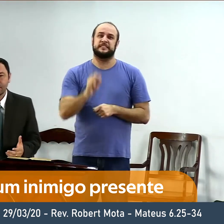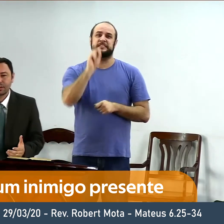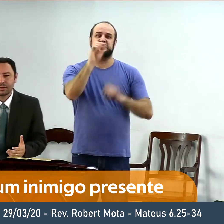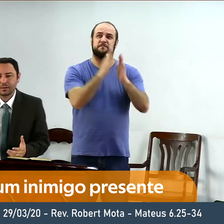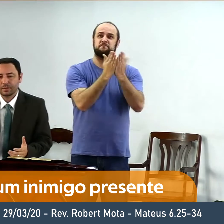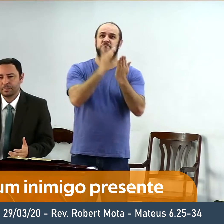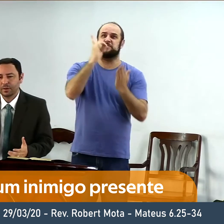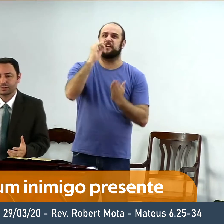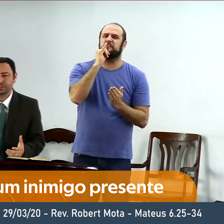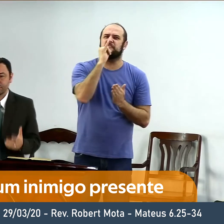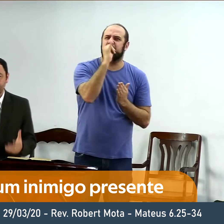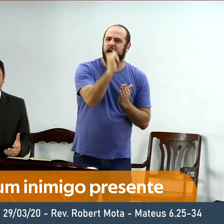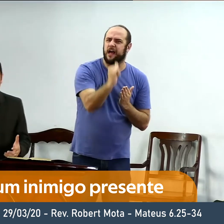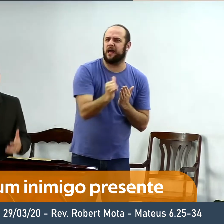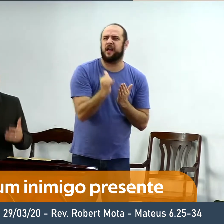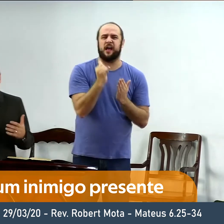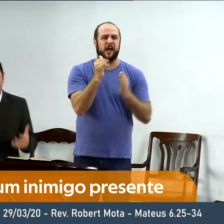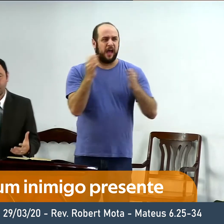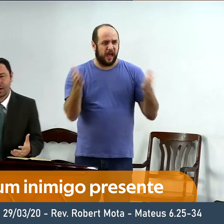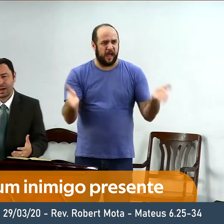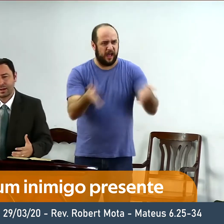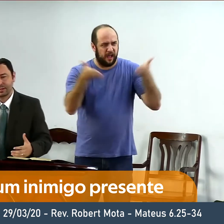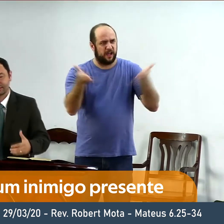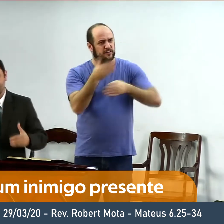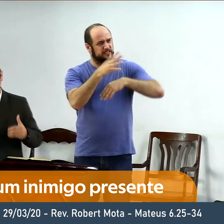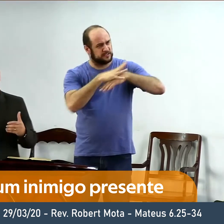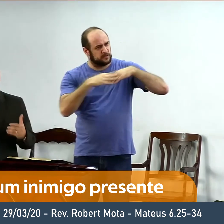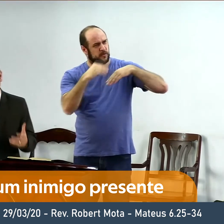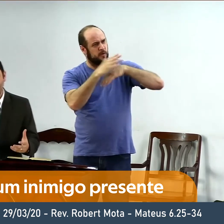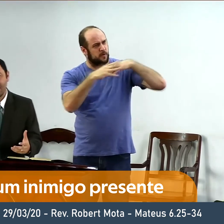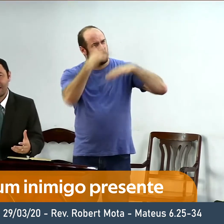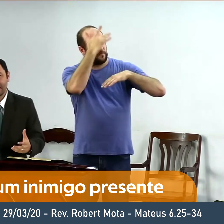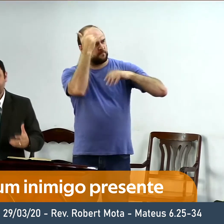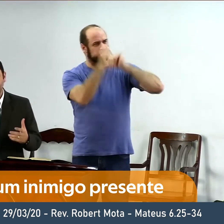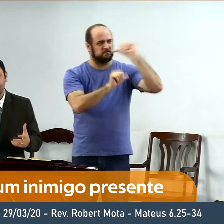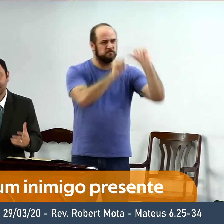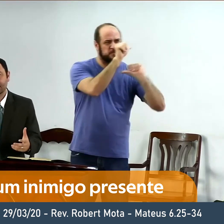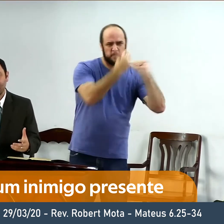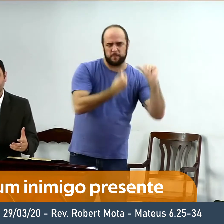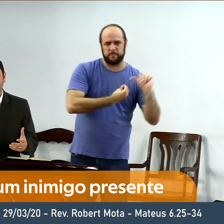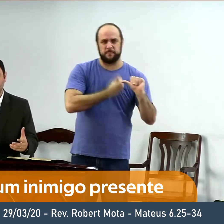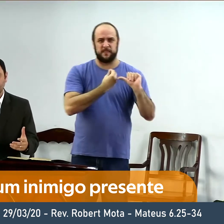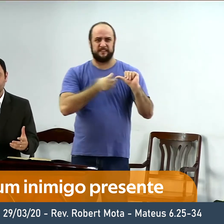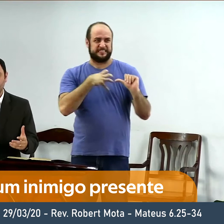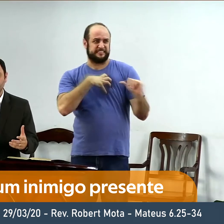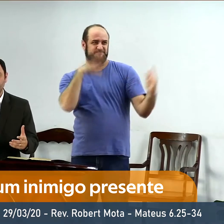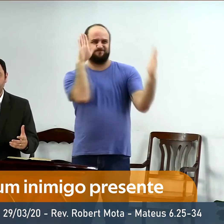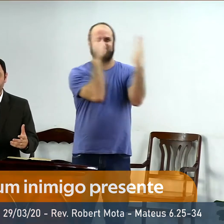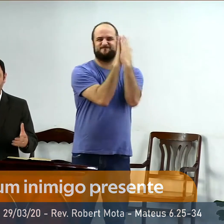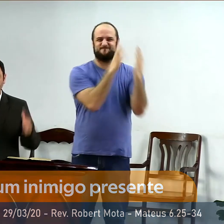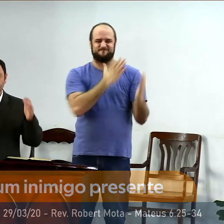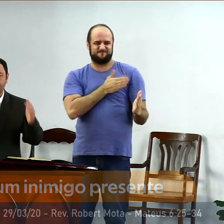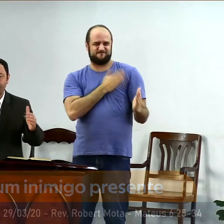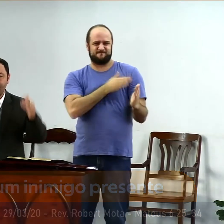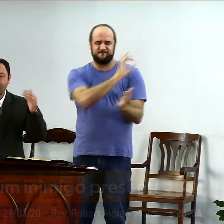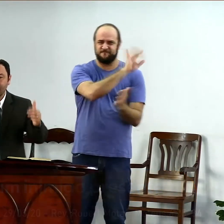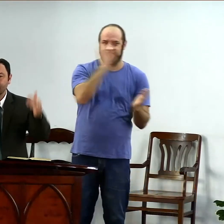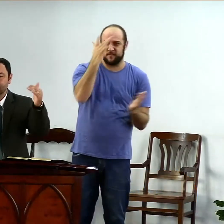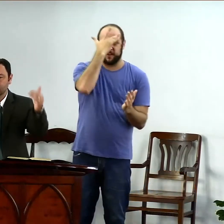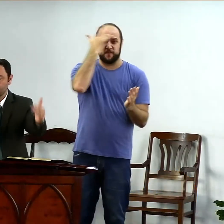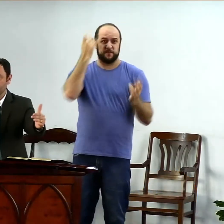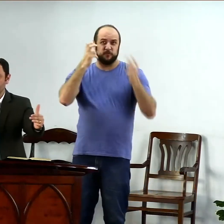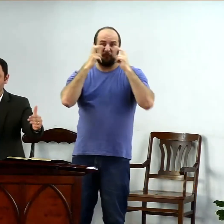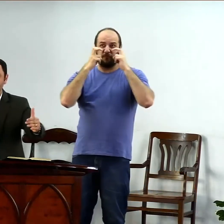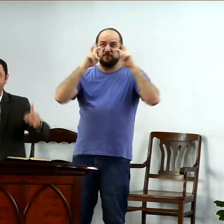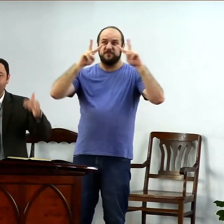Deus que pode de fato consolar, transformar, impactar esses corações para enxergar além